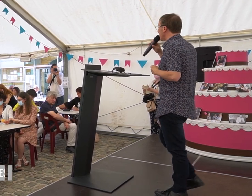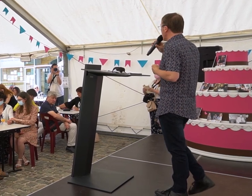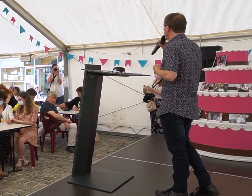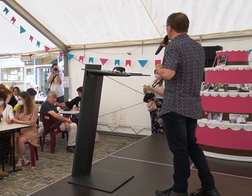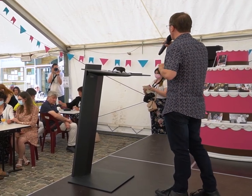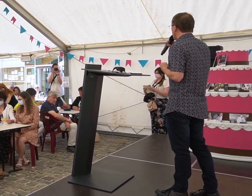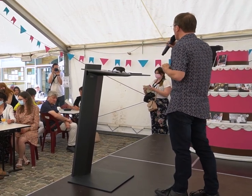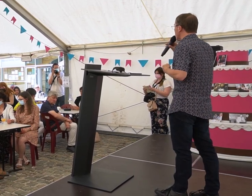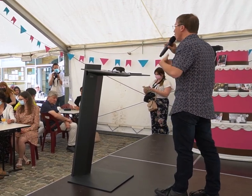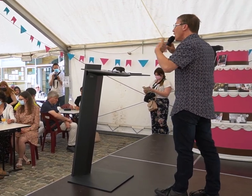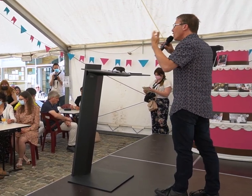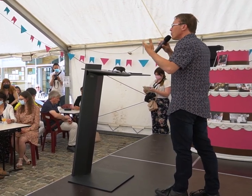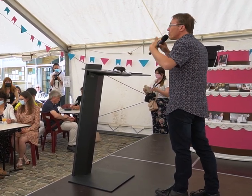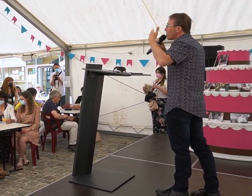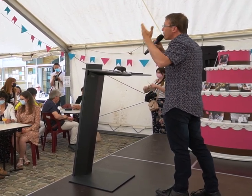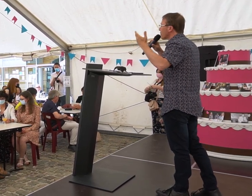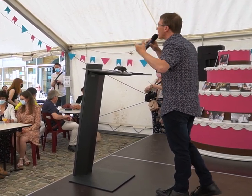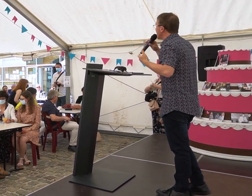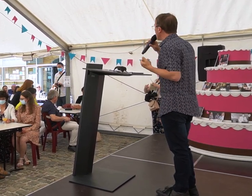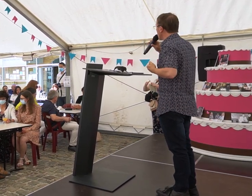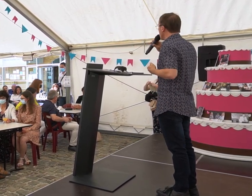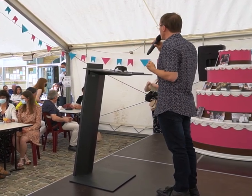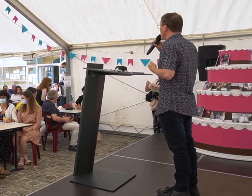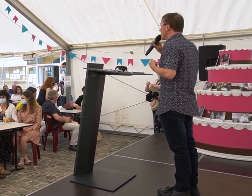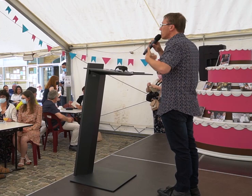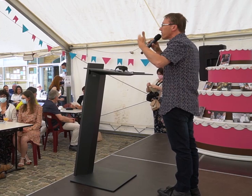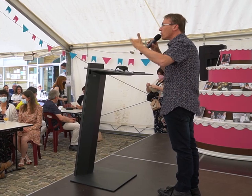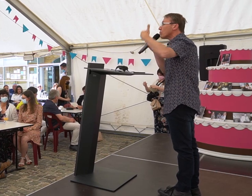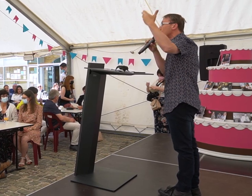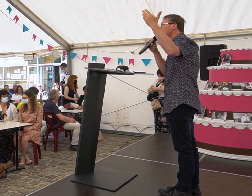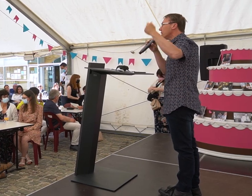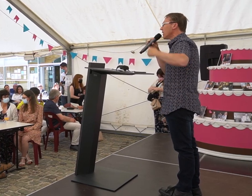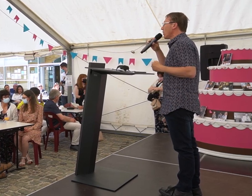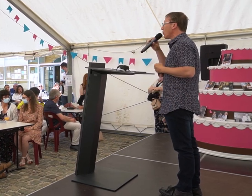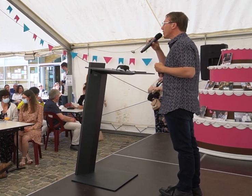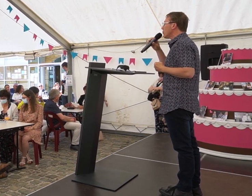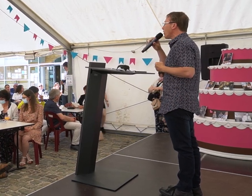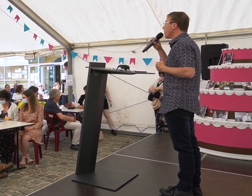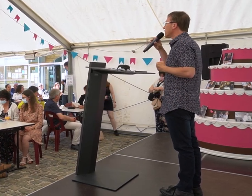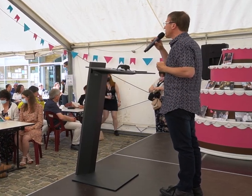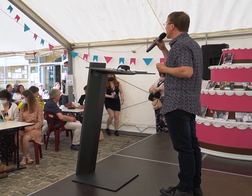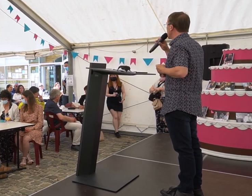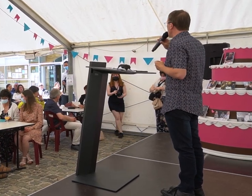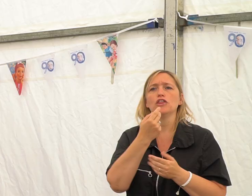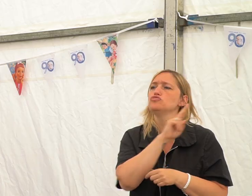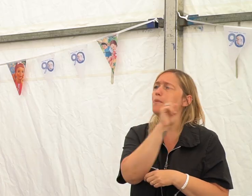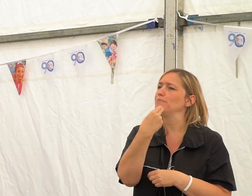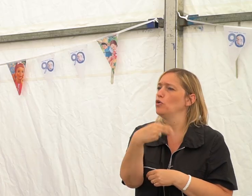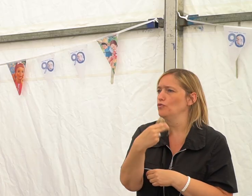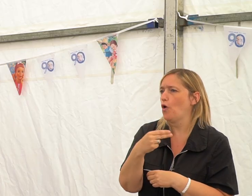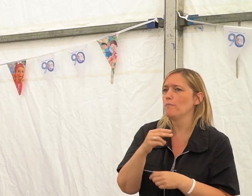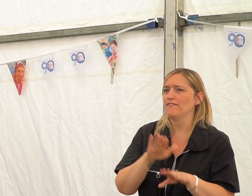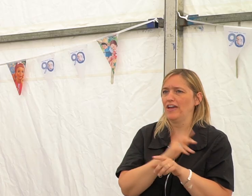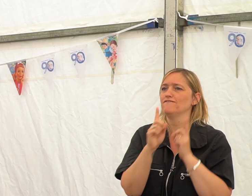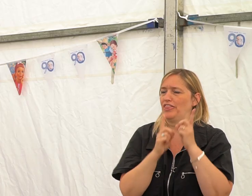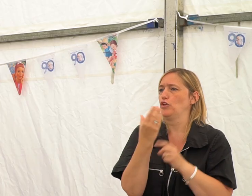aujourd'hui par les différents intervenants. Juste faire ce clin d'œil aujourd'hui, puisque c'est vrai qu'on devait au mois de novembre fêter les 90 ans